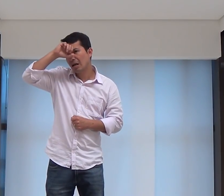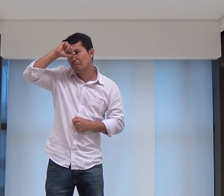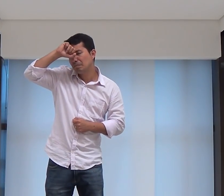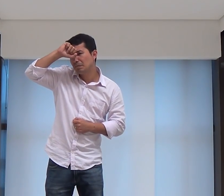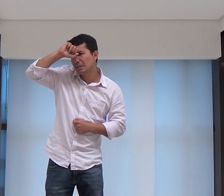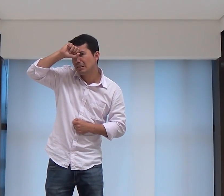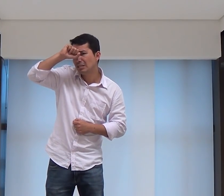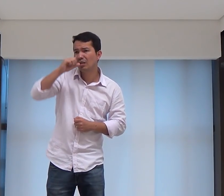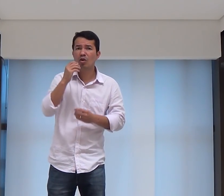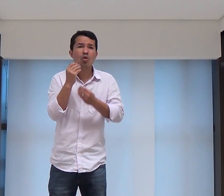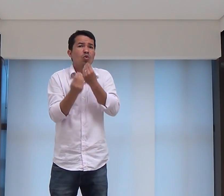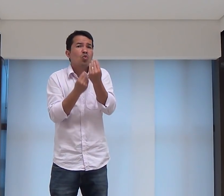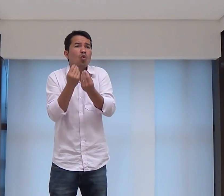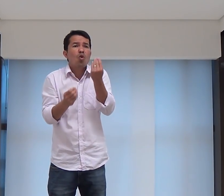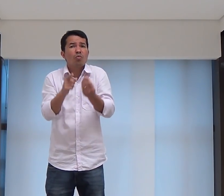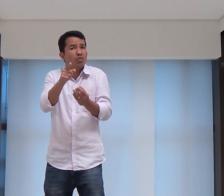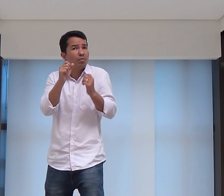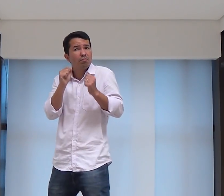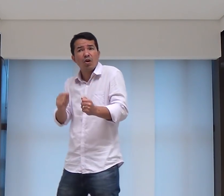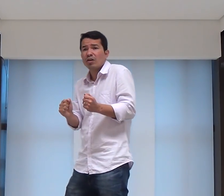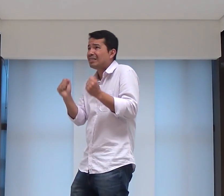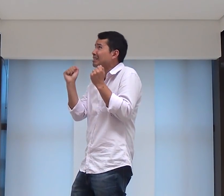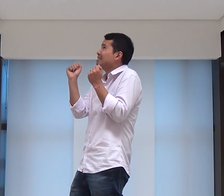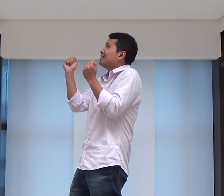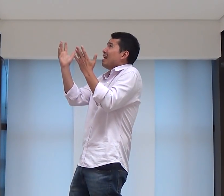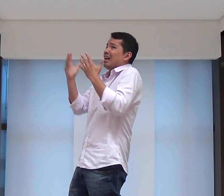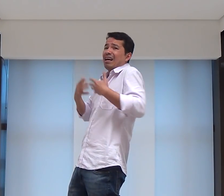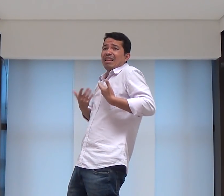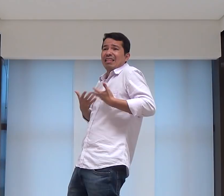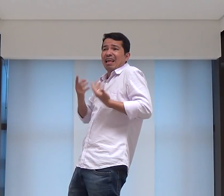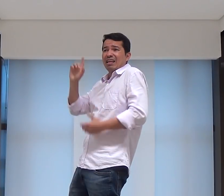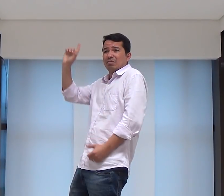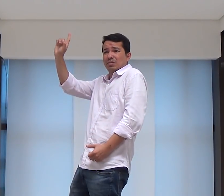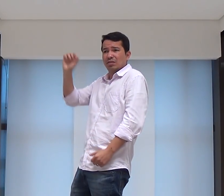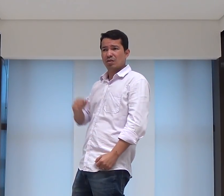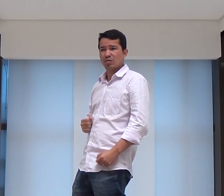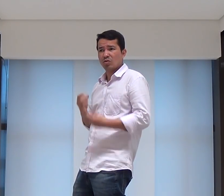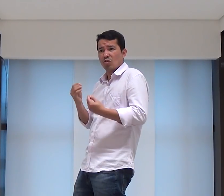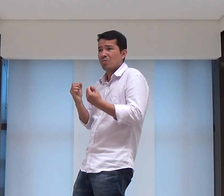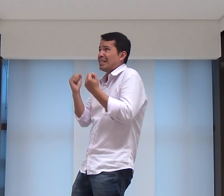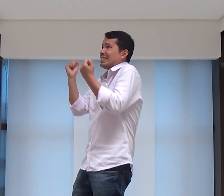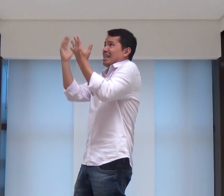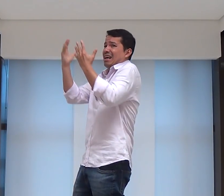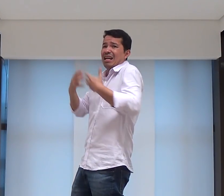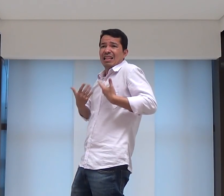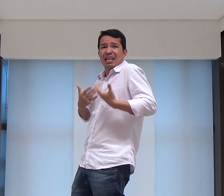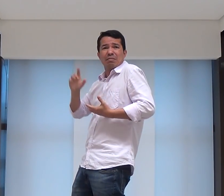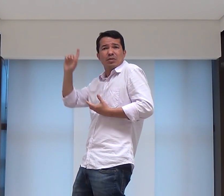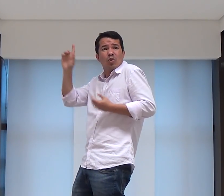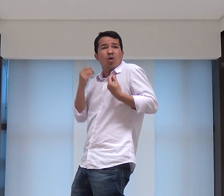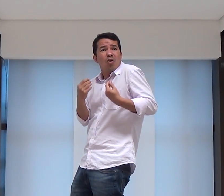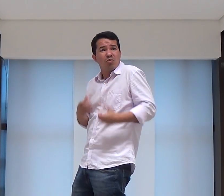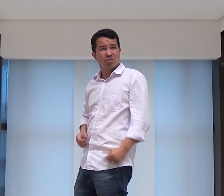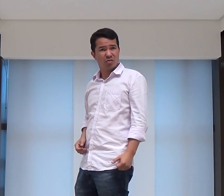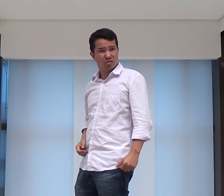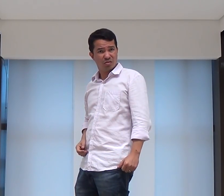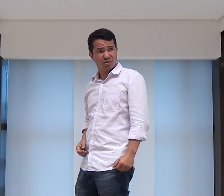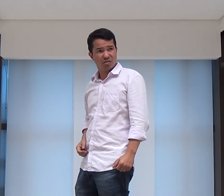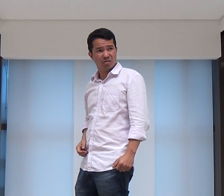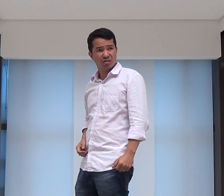você possa normalizar e aprender com aquilo. E então, levar alegria a Deus. Como que você